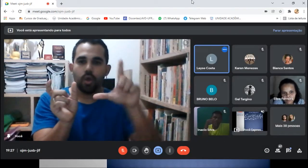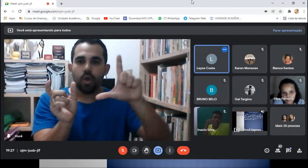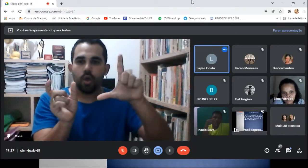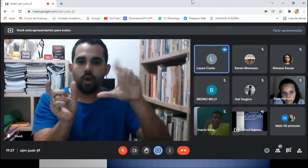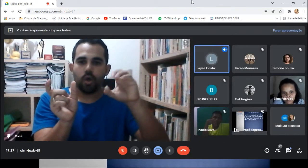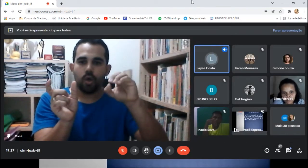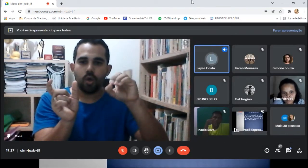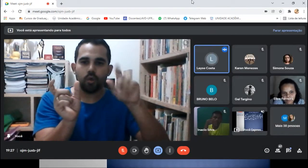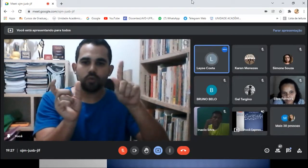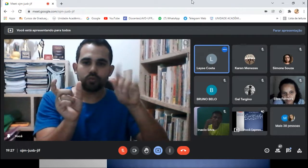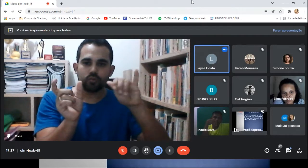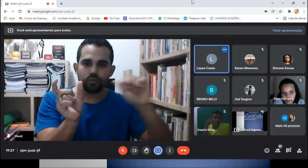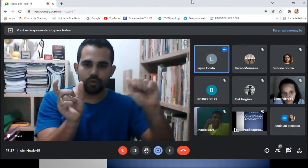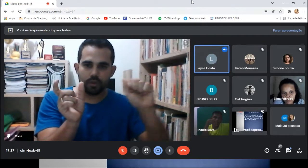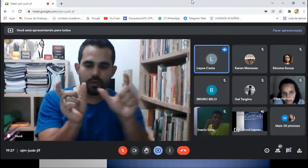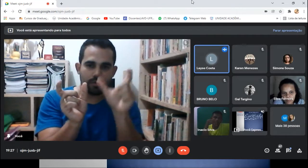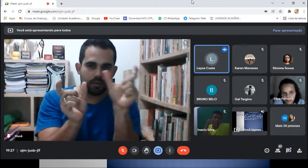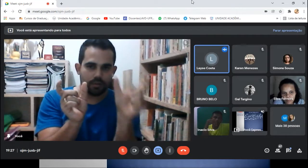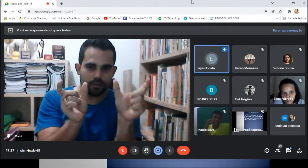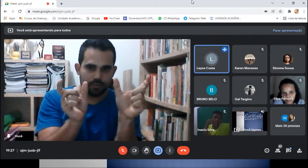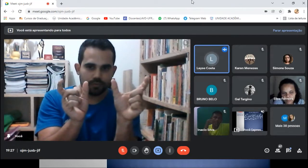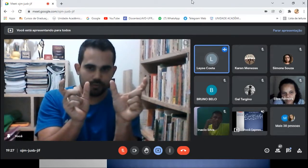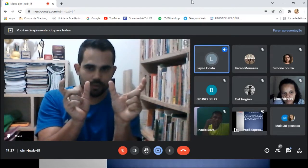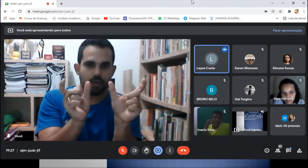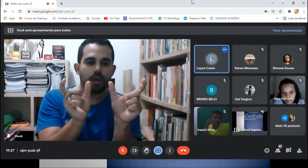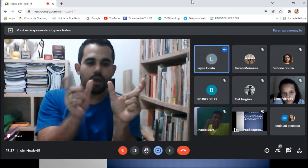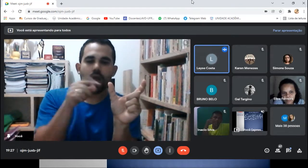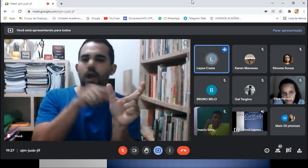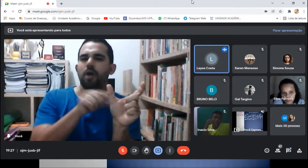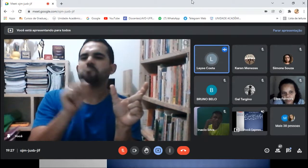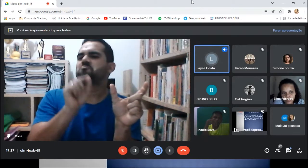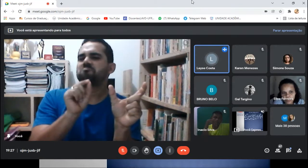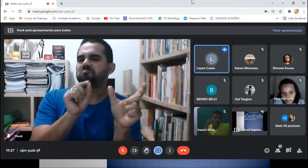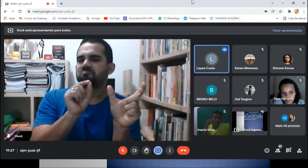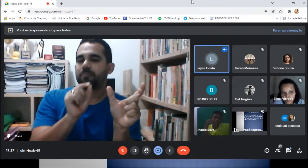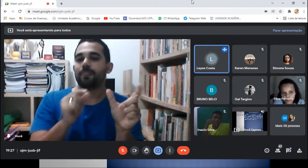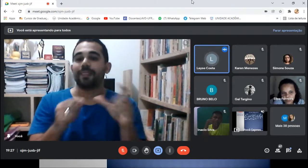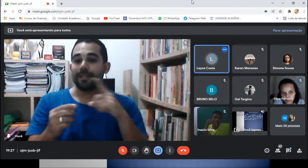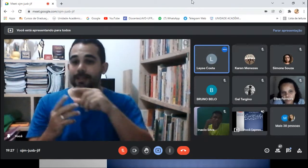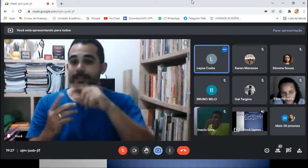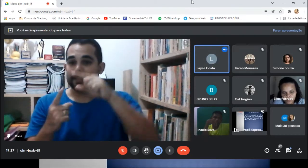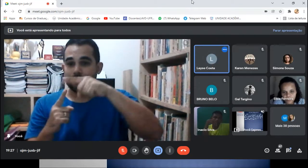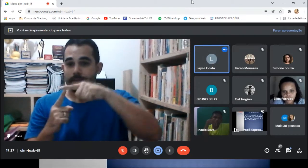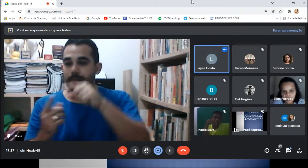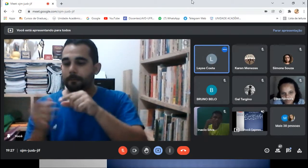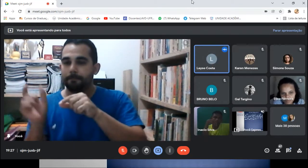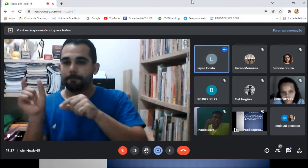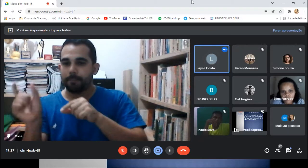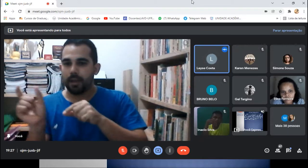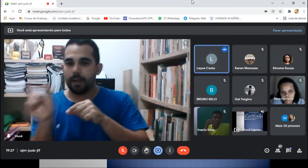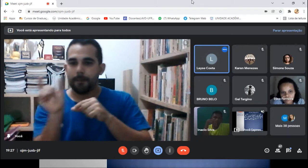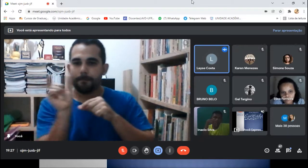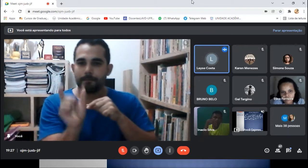o manu, e depois seria logia, que seria o estudo, né? Então, primeiro